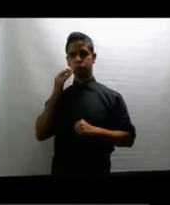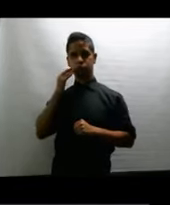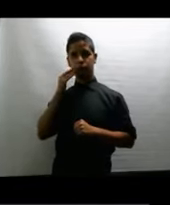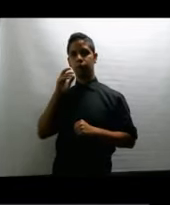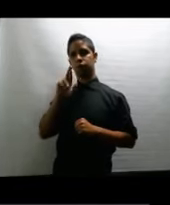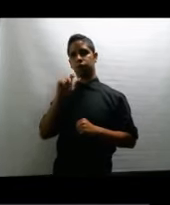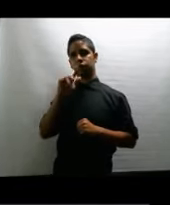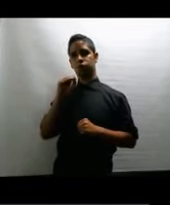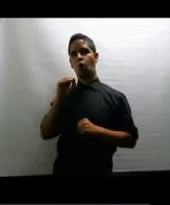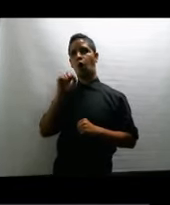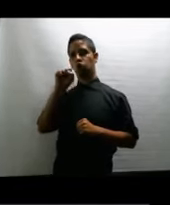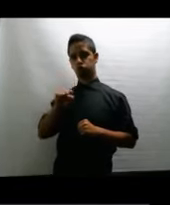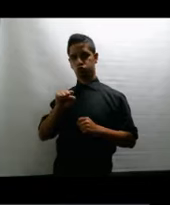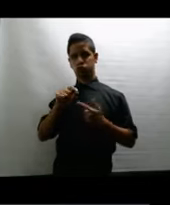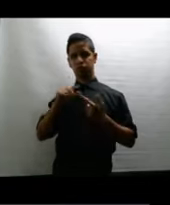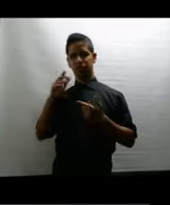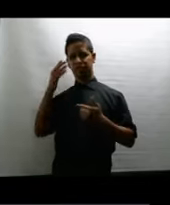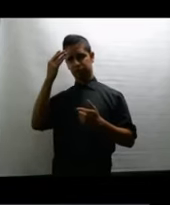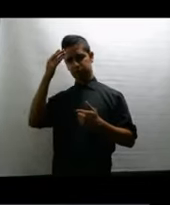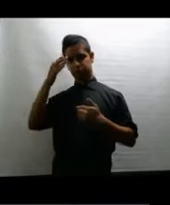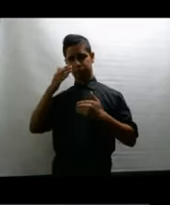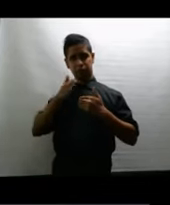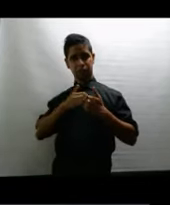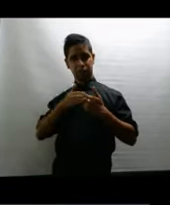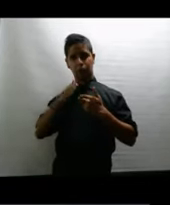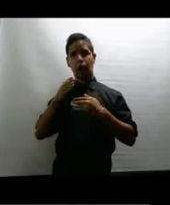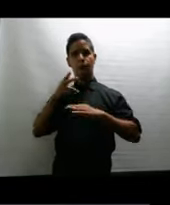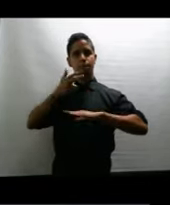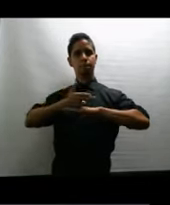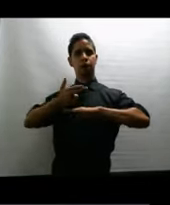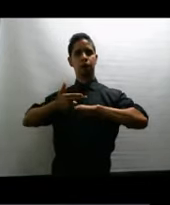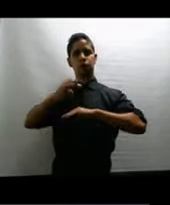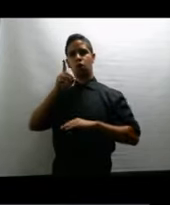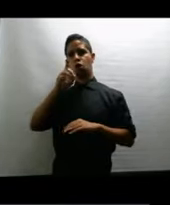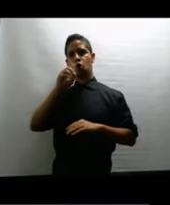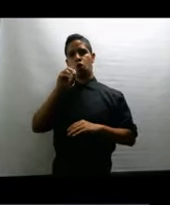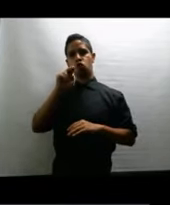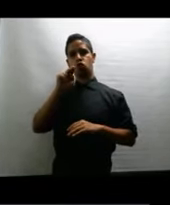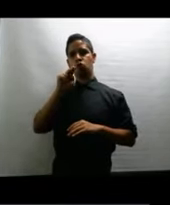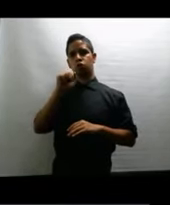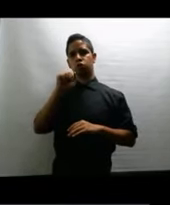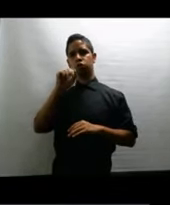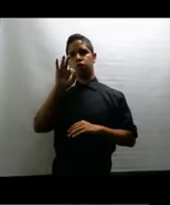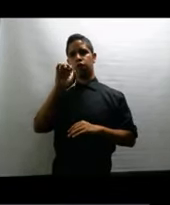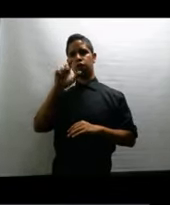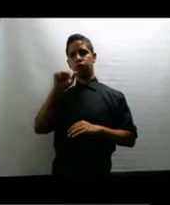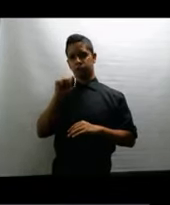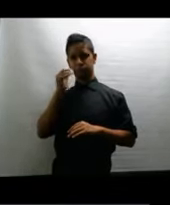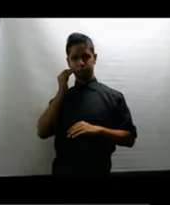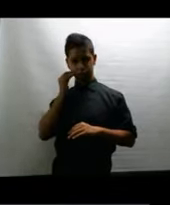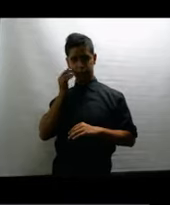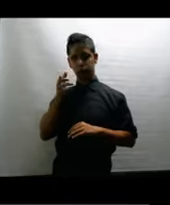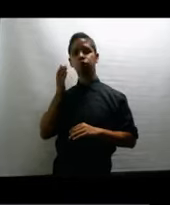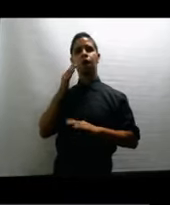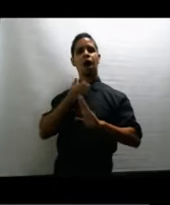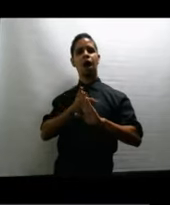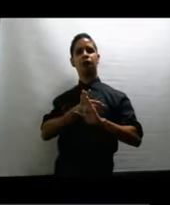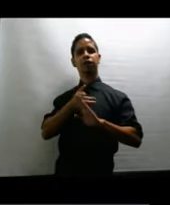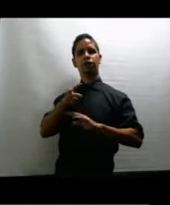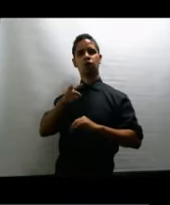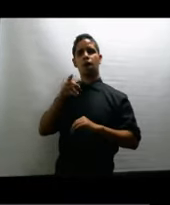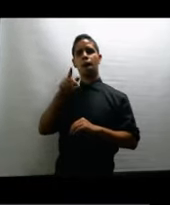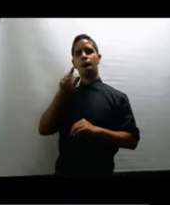Doña Fela, ajá, y del Banco Popular. Arriba, eso literalmente era un banco, era el Banco de Ponce.